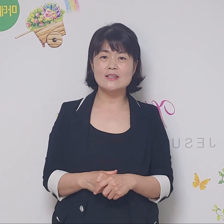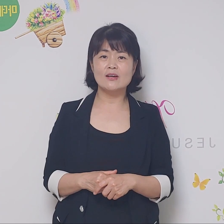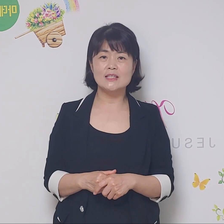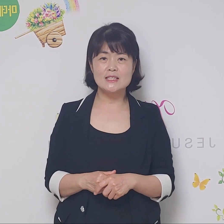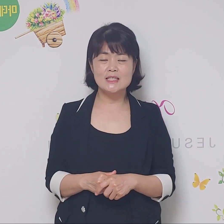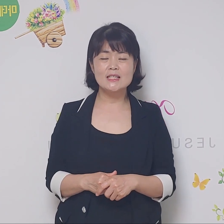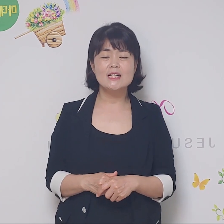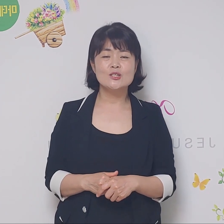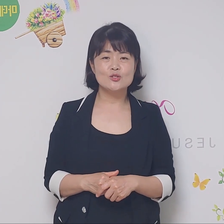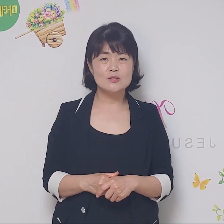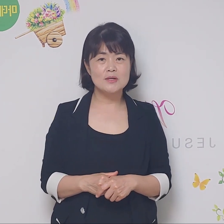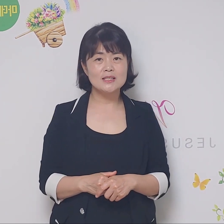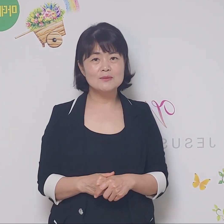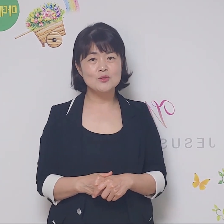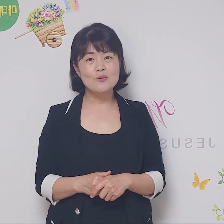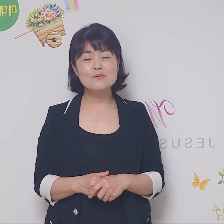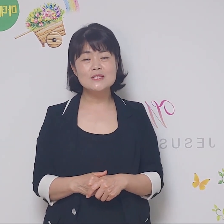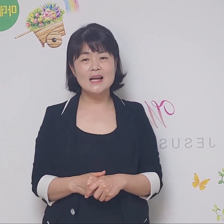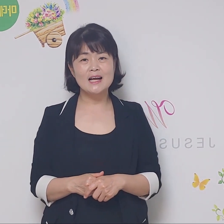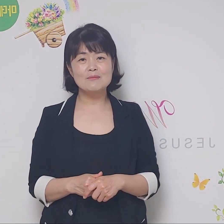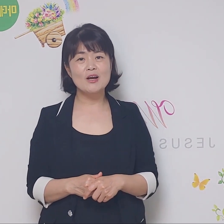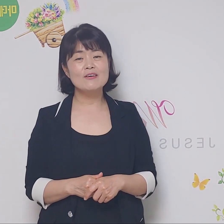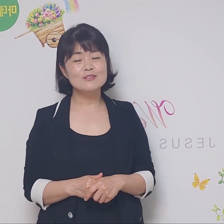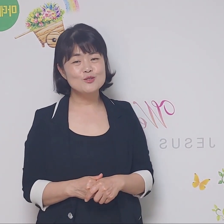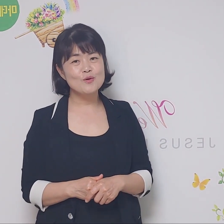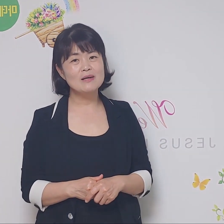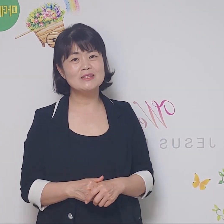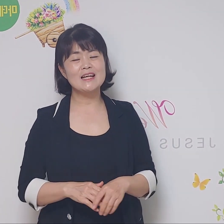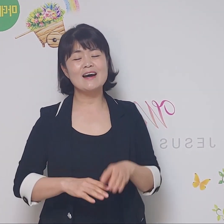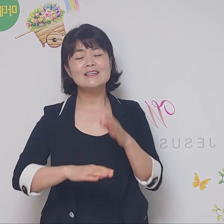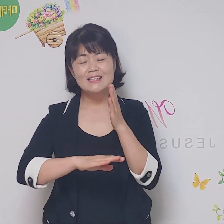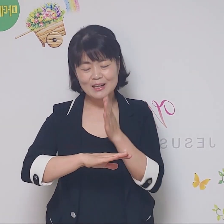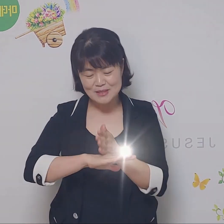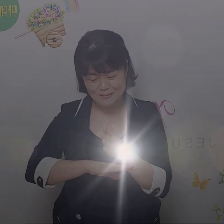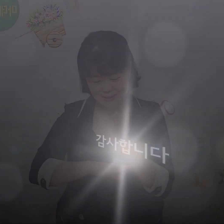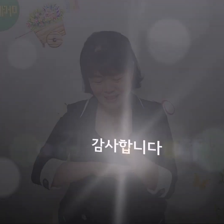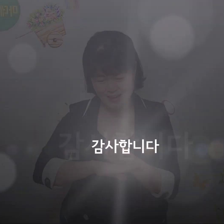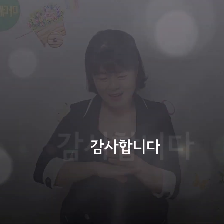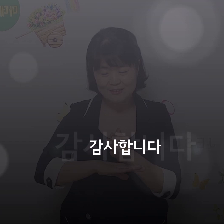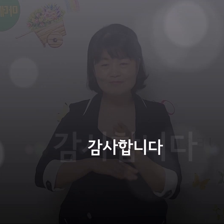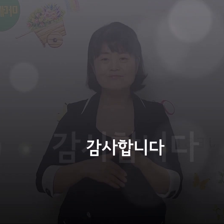자녀가 되시길 주님의 이름으로 사랑하며 축복합니다. 감사합니다.